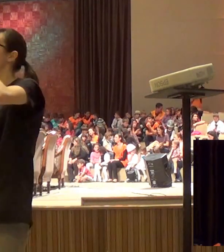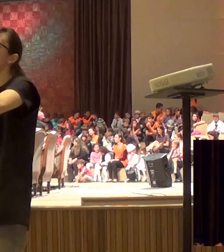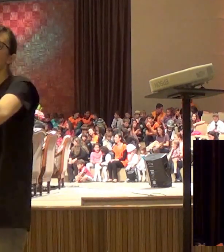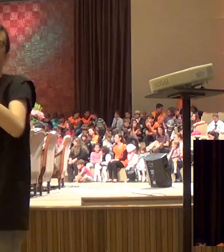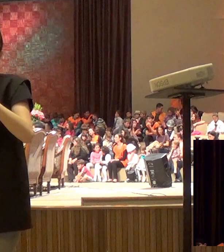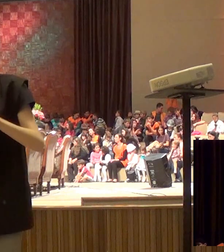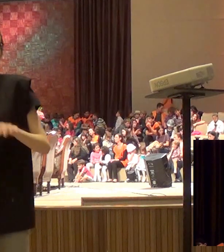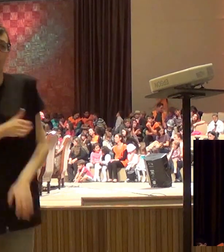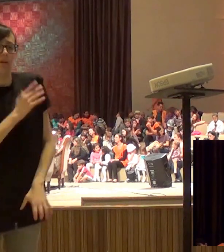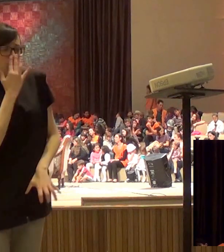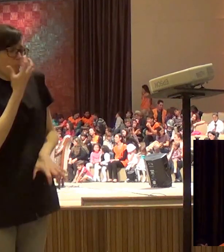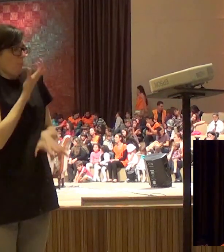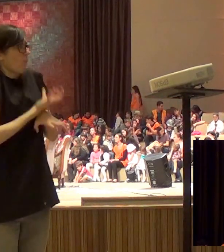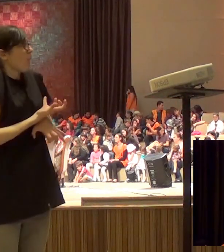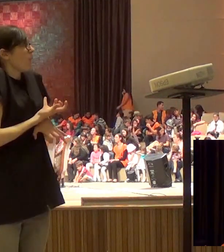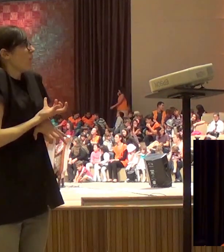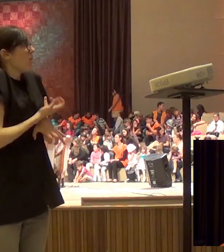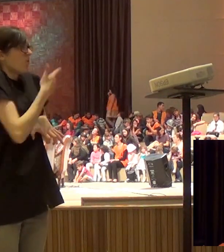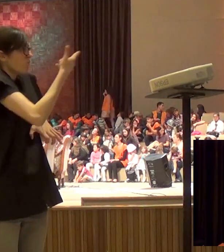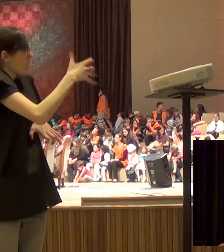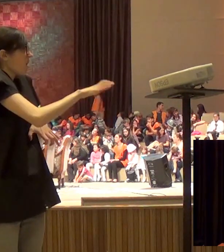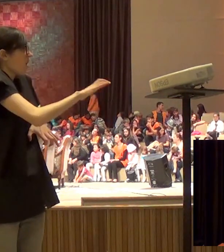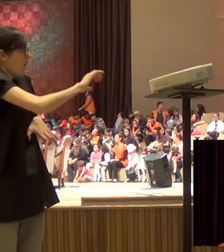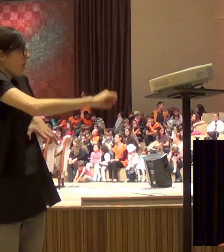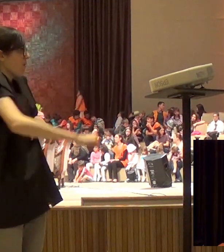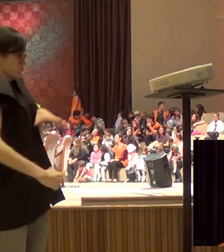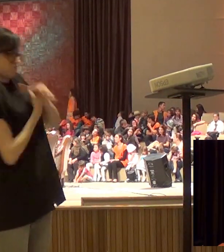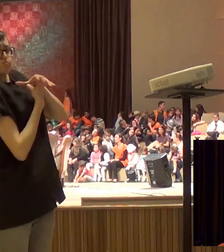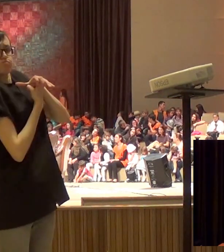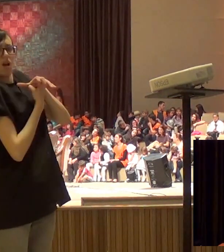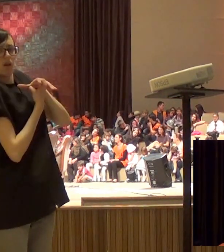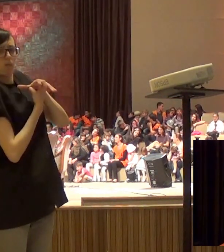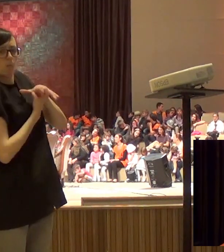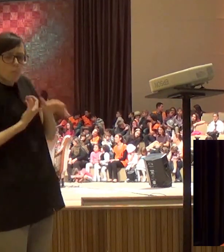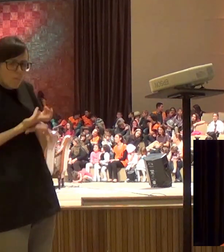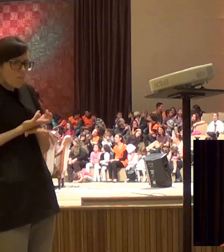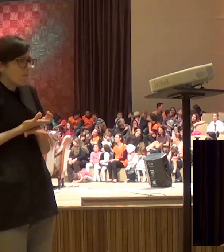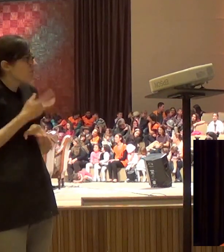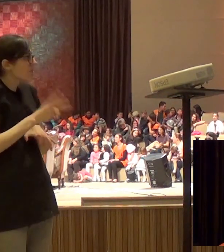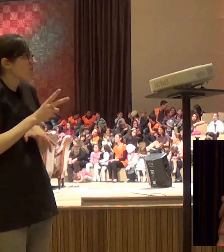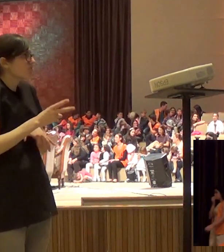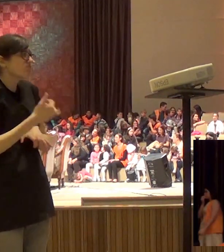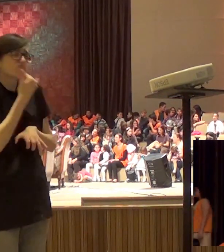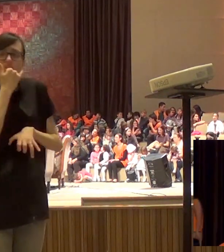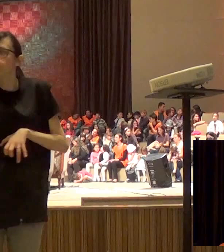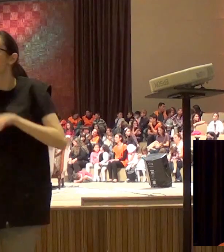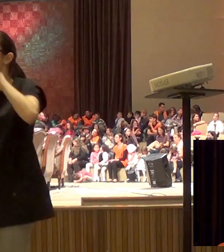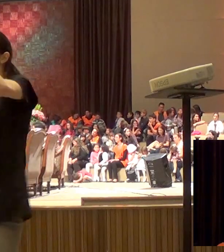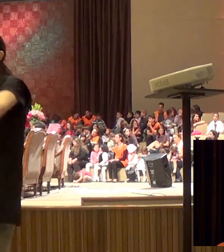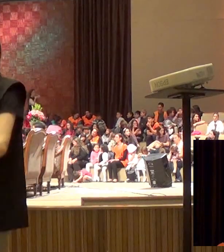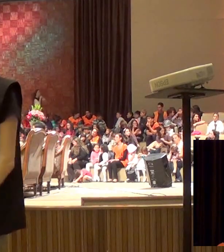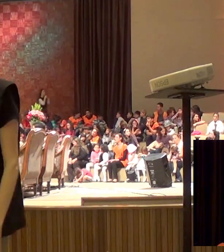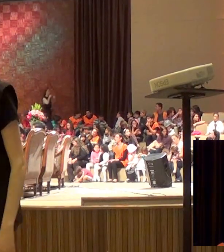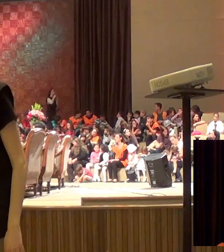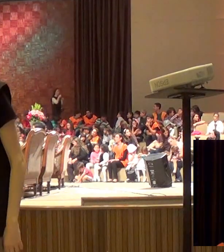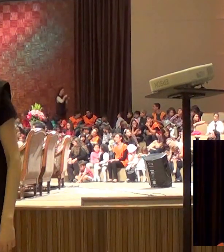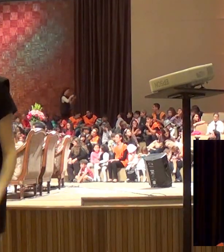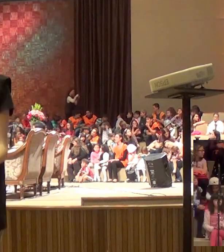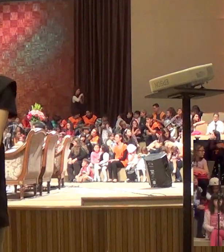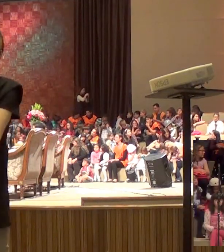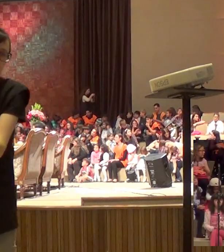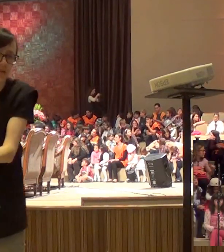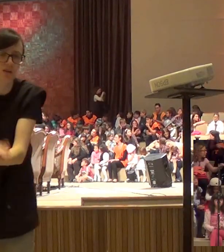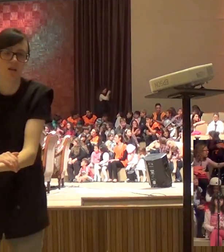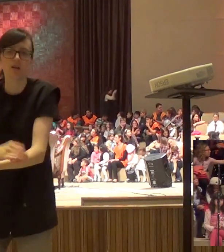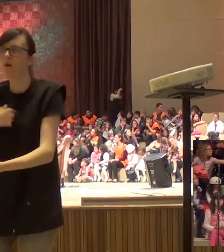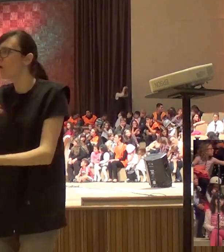sua saúde, tentando preencher um buraco imenso no coração, no meio do coração, com qualquer coisa que lhe chame a atenção.